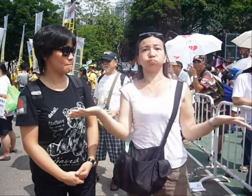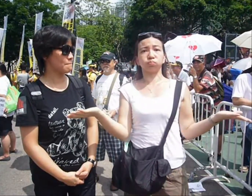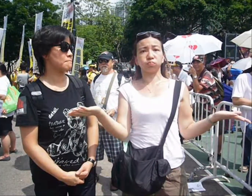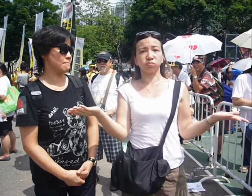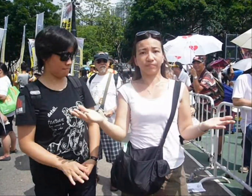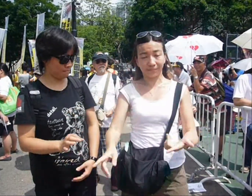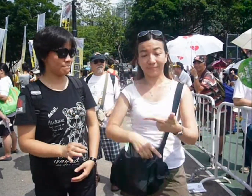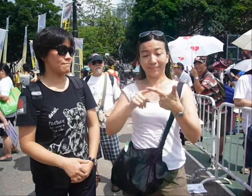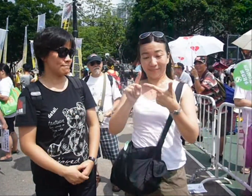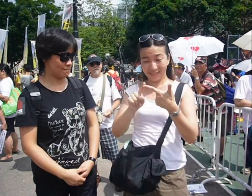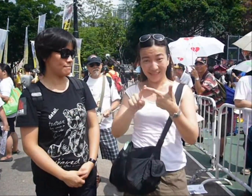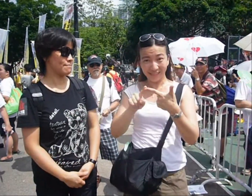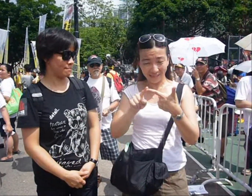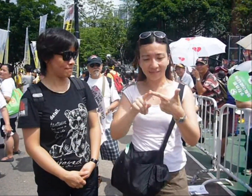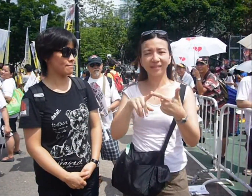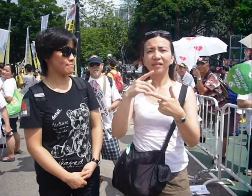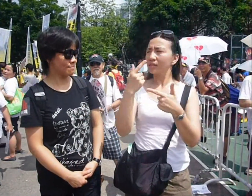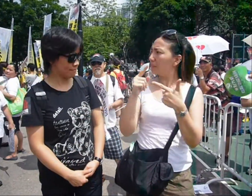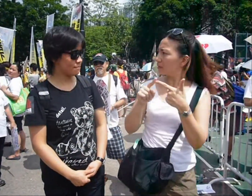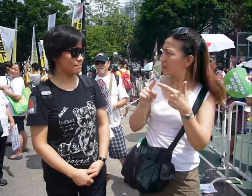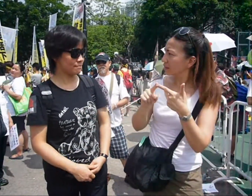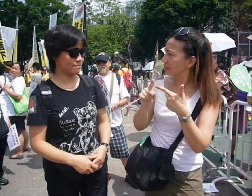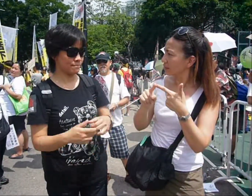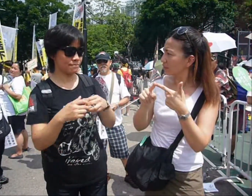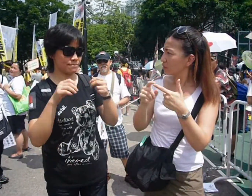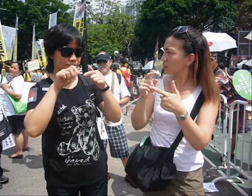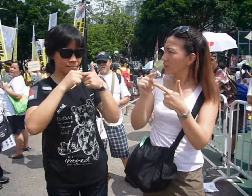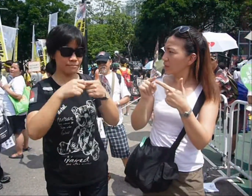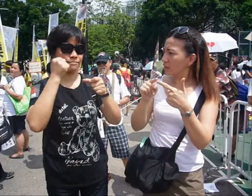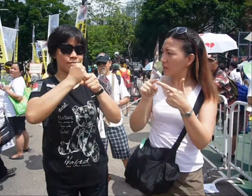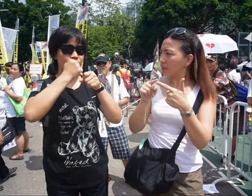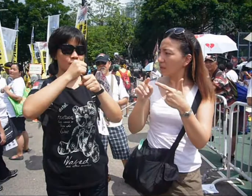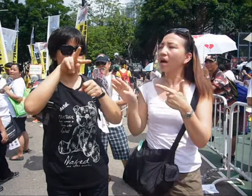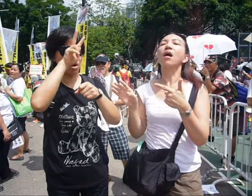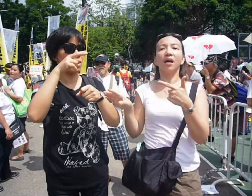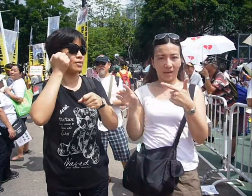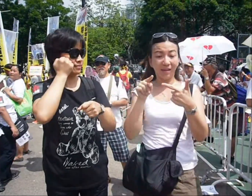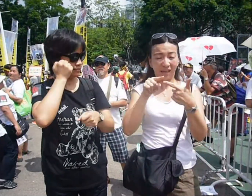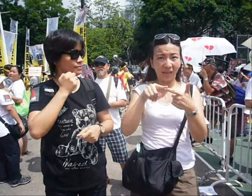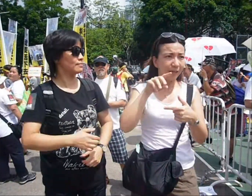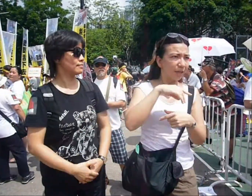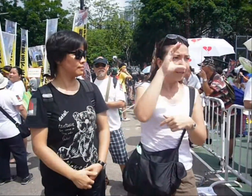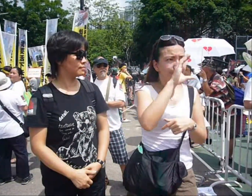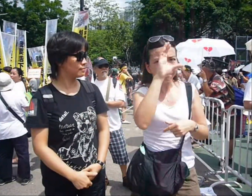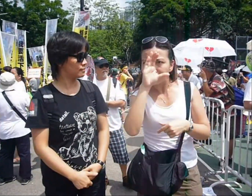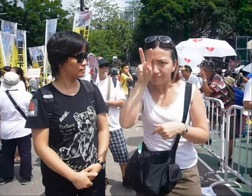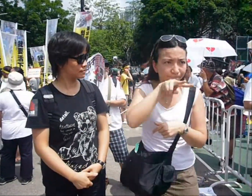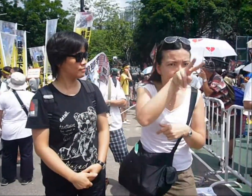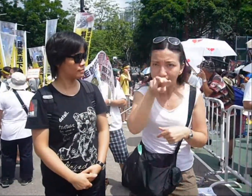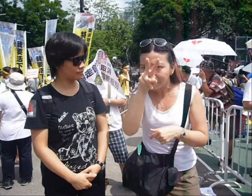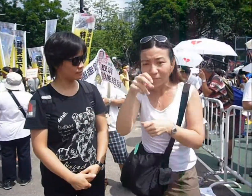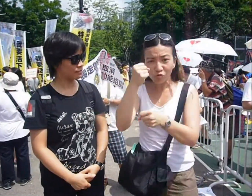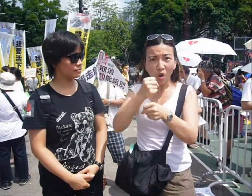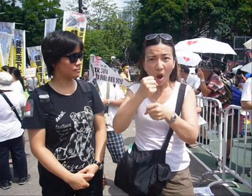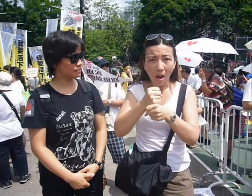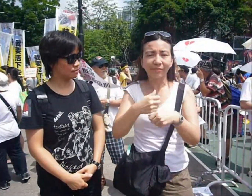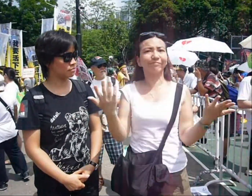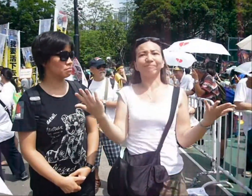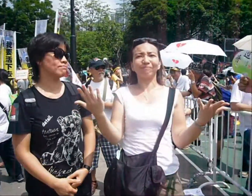啊！ 人版一紮，我哋一紮， 我哋係服裝模特兒啊！ 係個 T-shirt 係咪好想要咧？係就記得嚇買